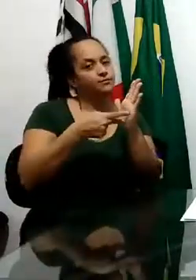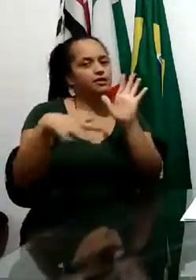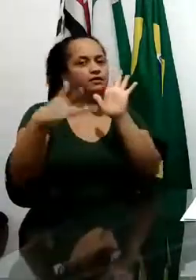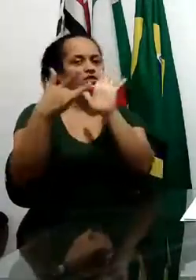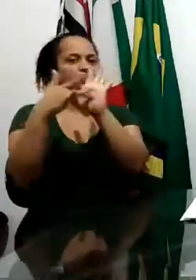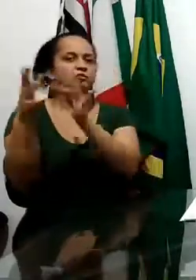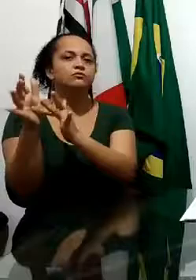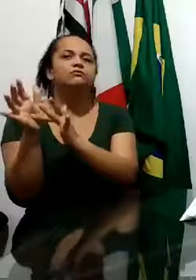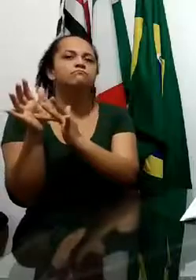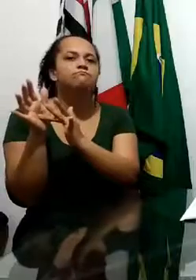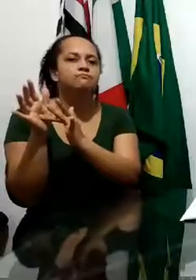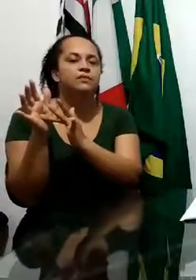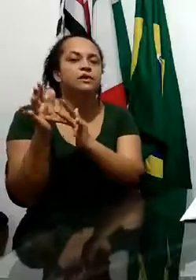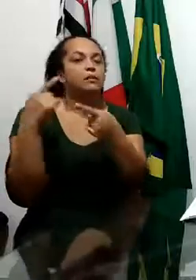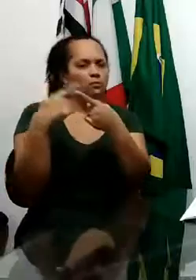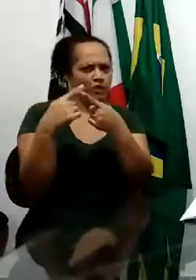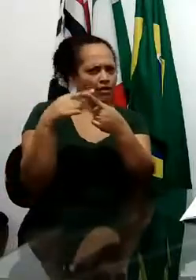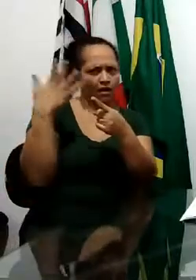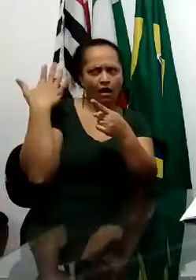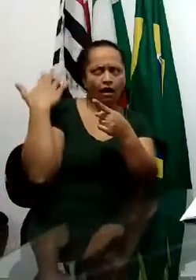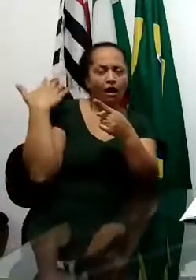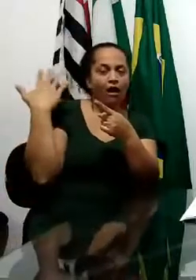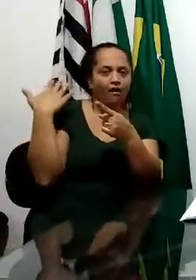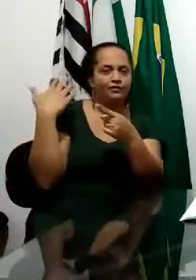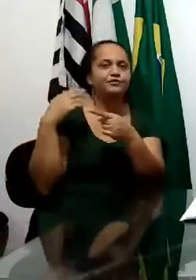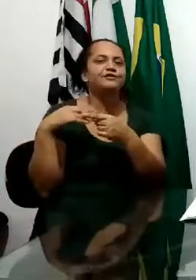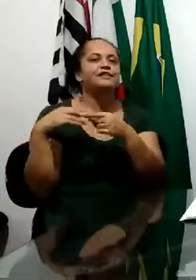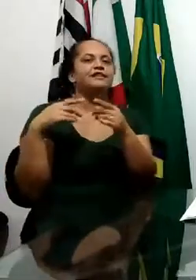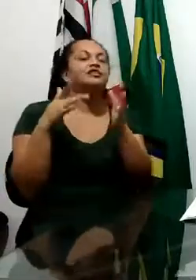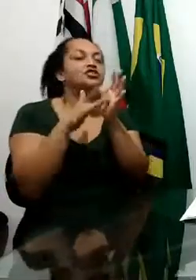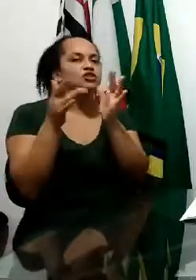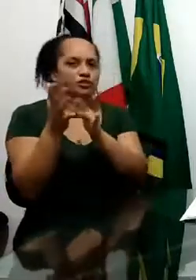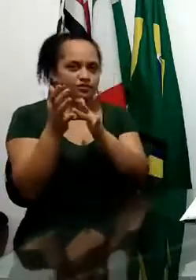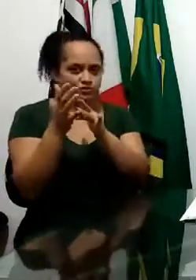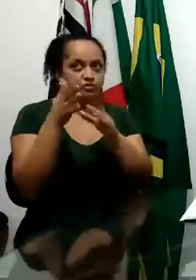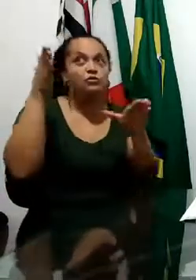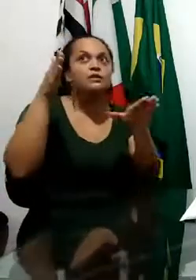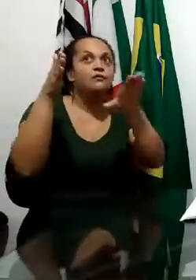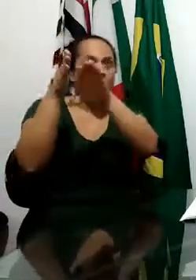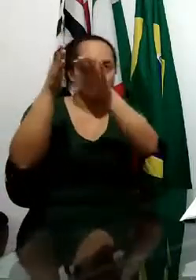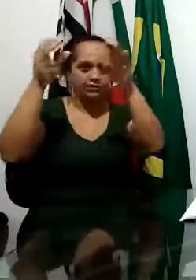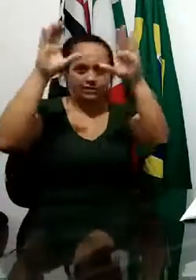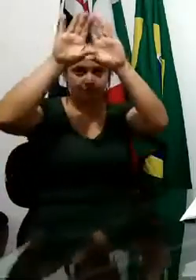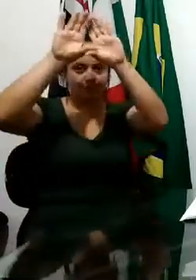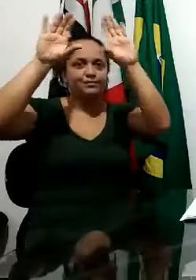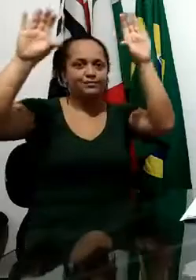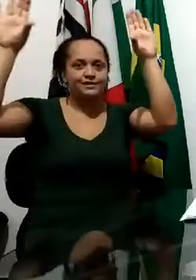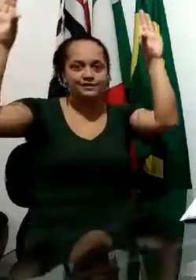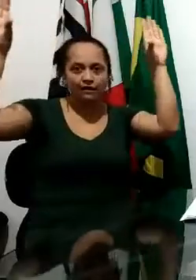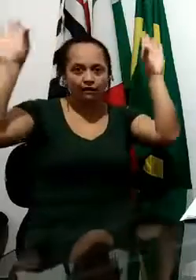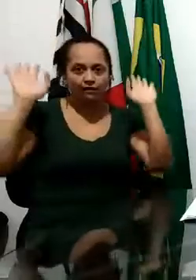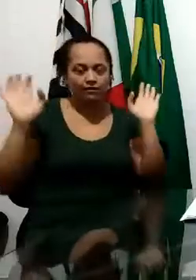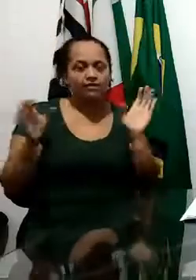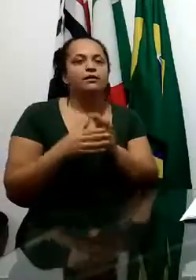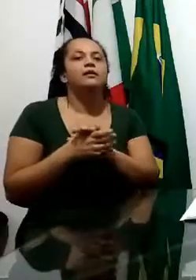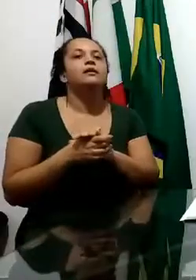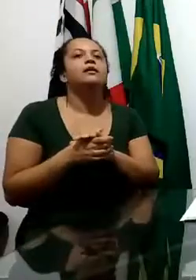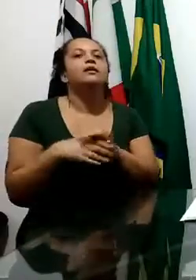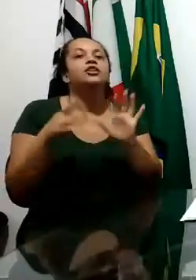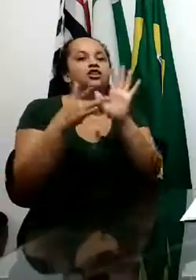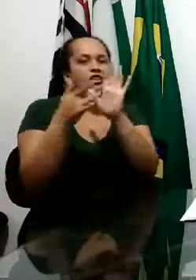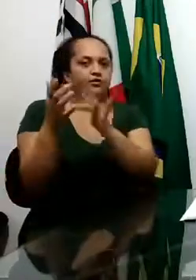Cristo, que antes de voltar para o céu, de onde ele veio morrer por nós, ele nos deu